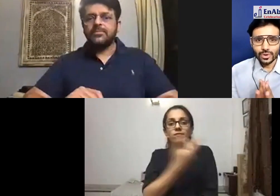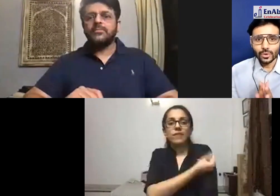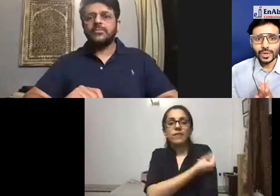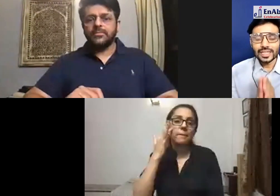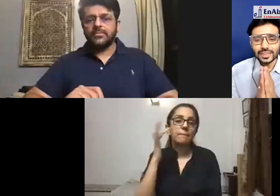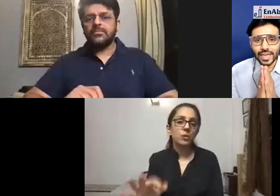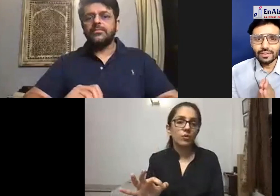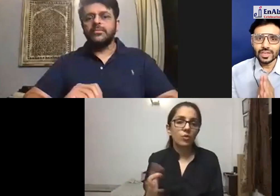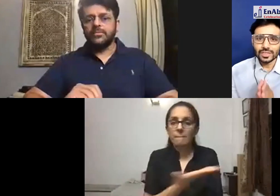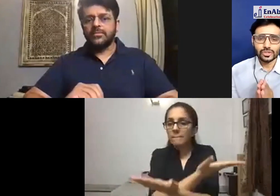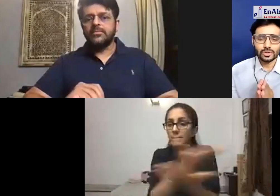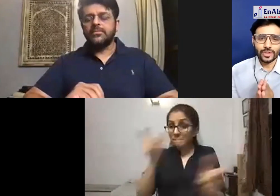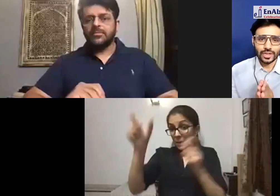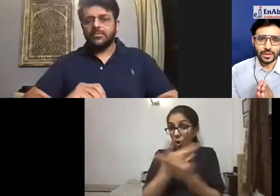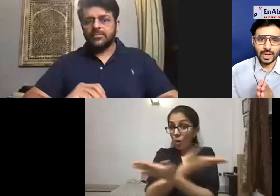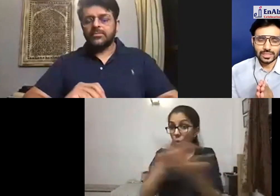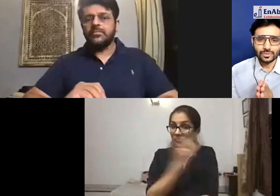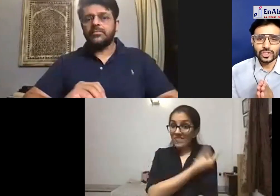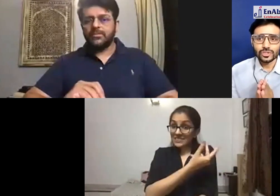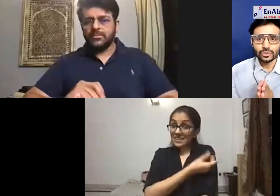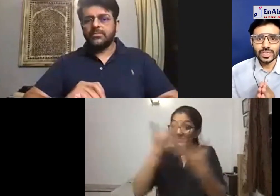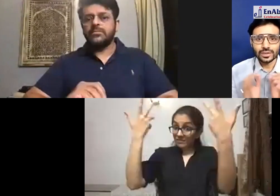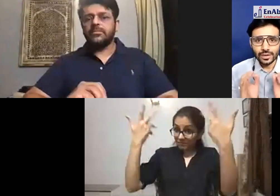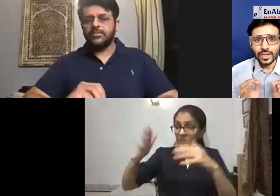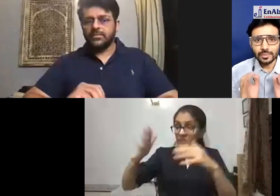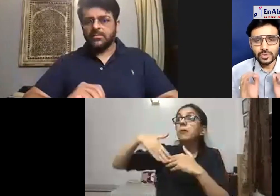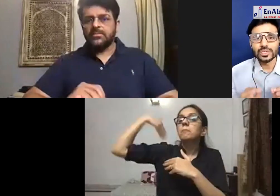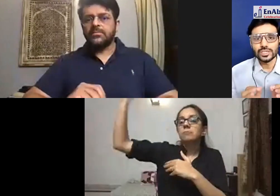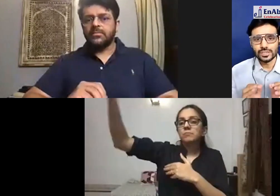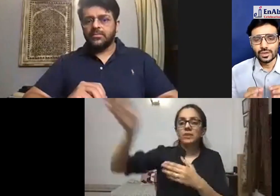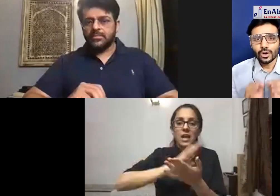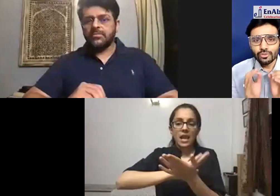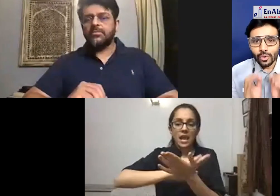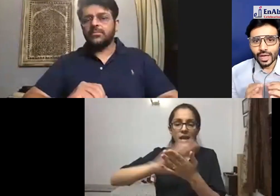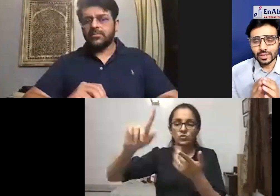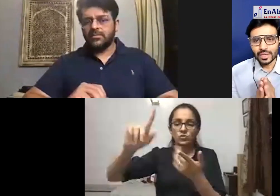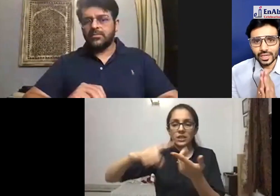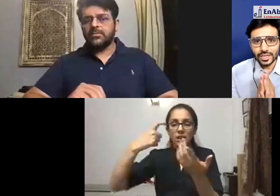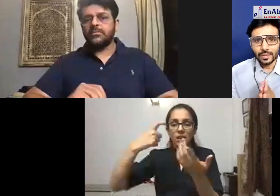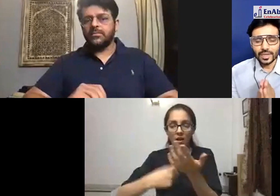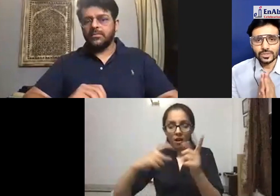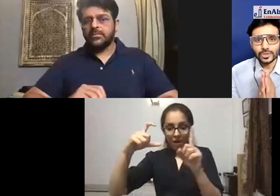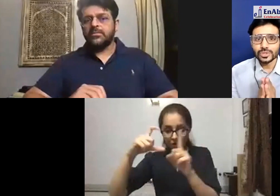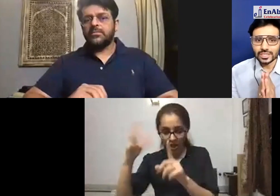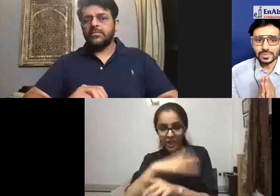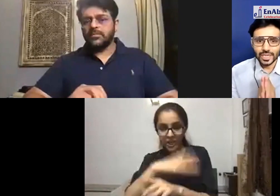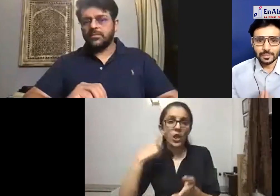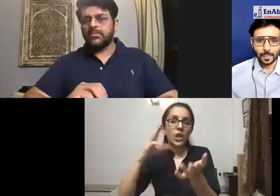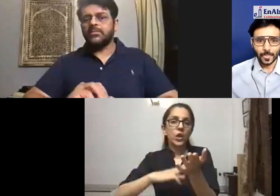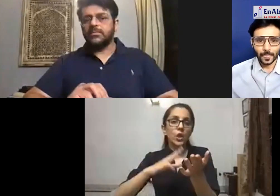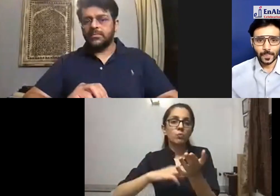around you. Only then we can stop wearing a mask, which is known as herd immunity. और वो आने में इंडिया में it's going to take some